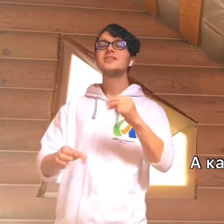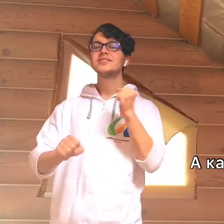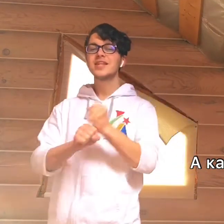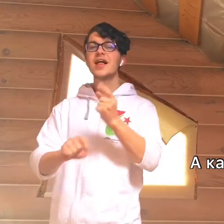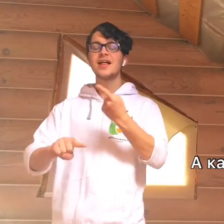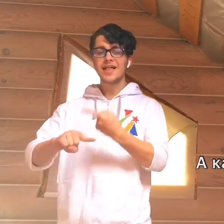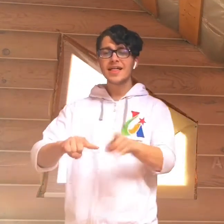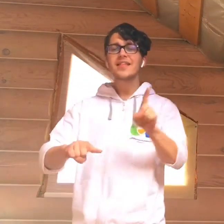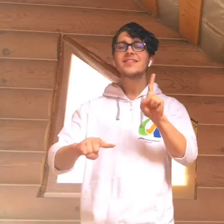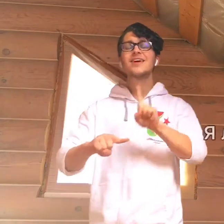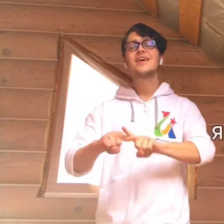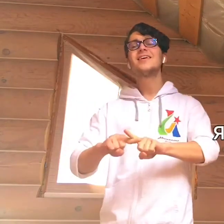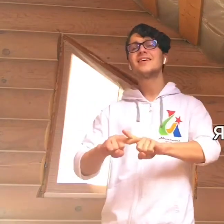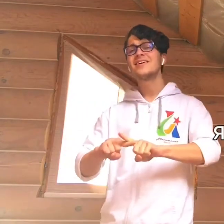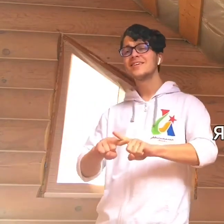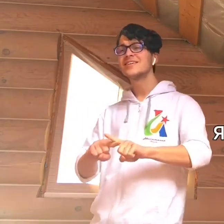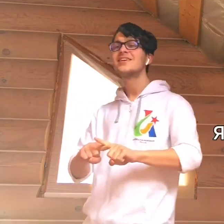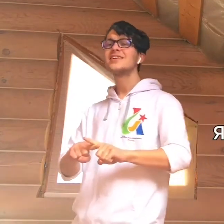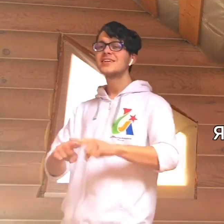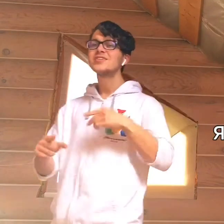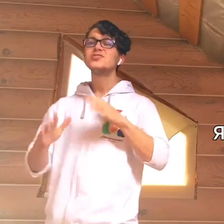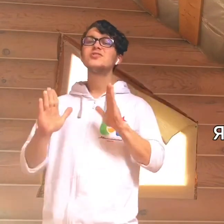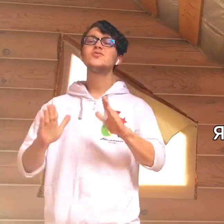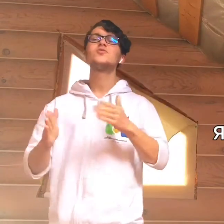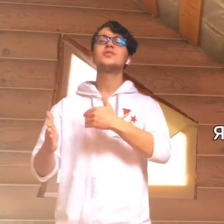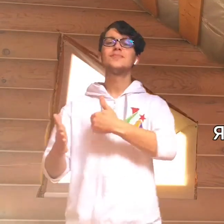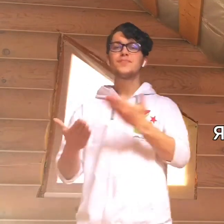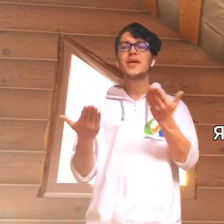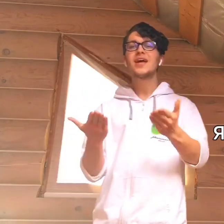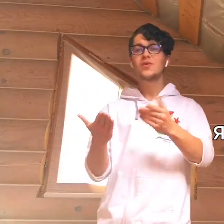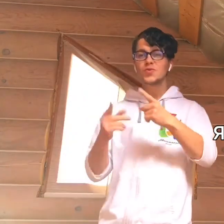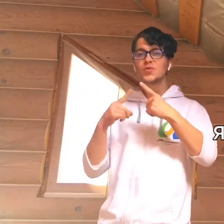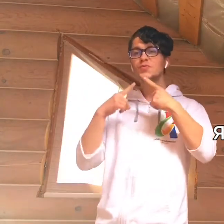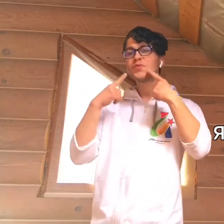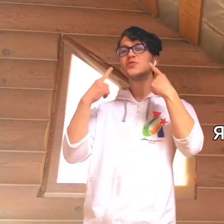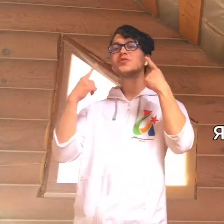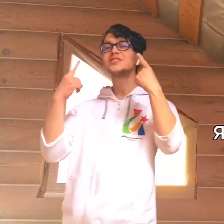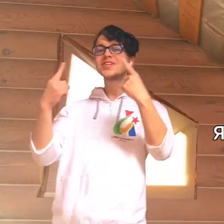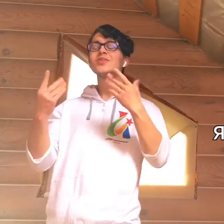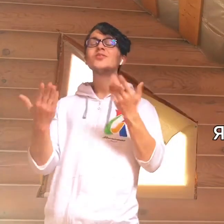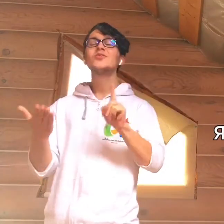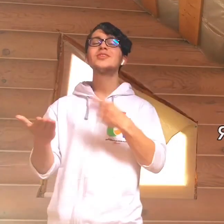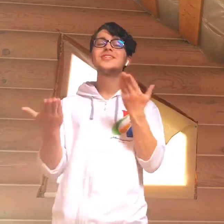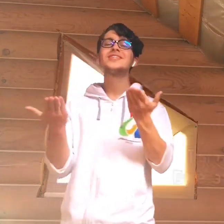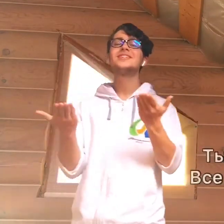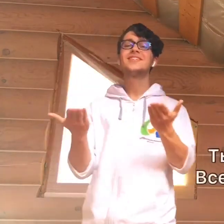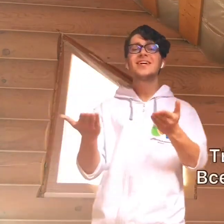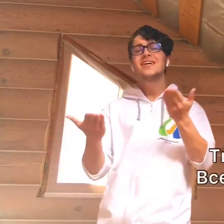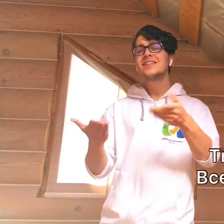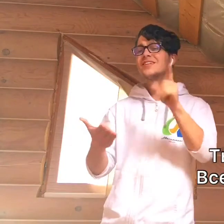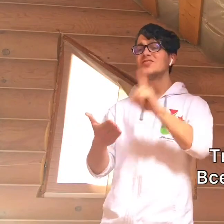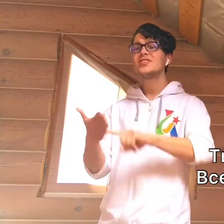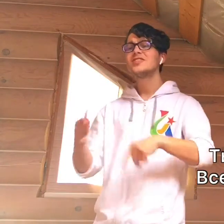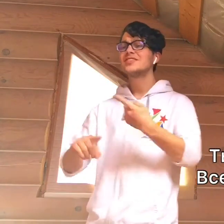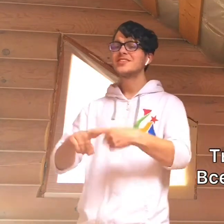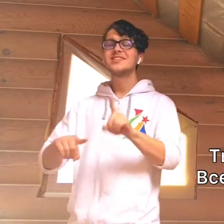сделать это? Я лишь хочу тебе улыбнуться. Но ты не веришь в эти все